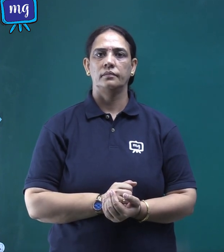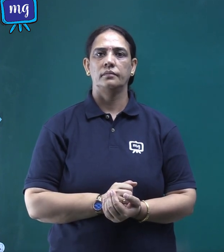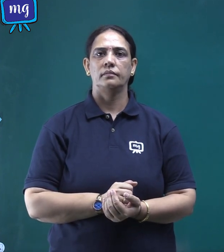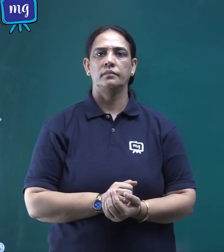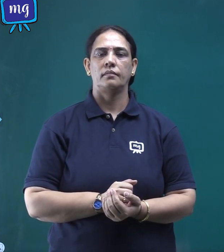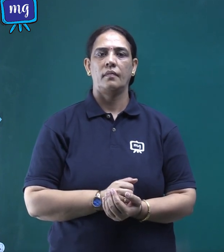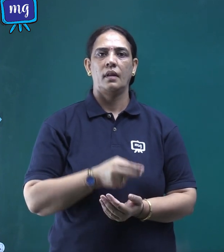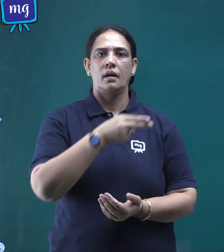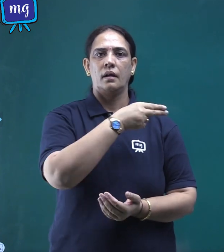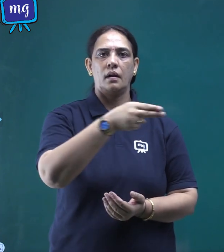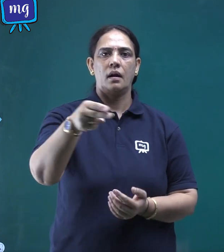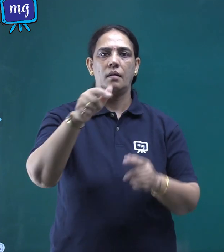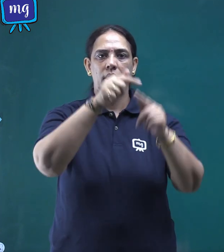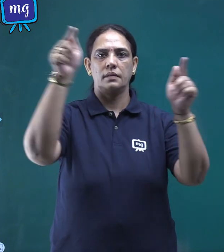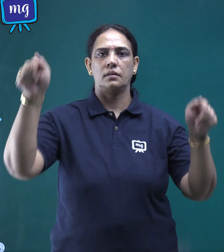समांतर चतुर्भुज